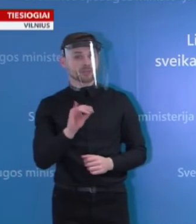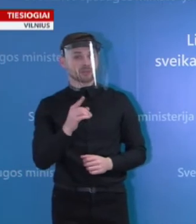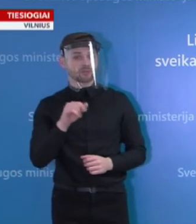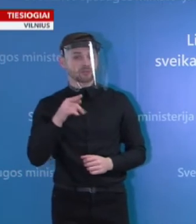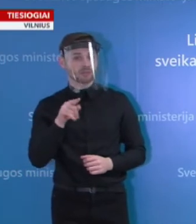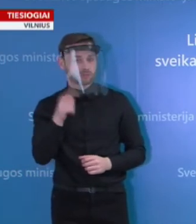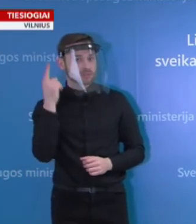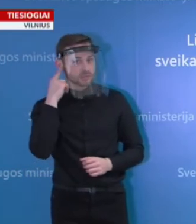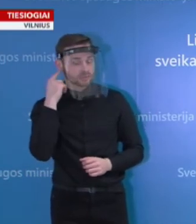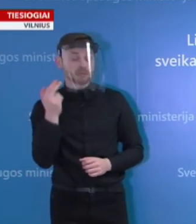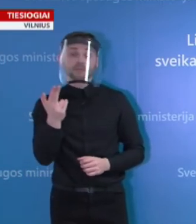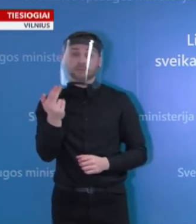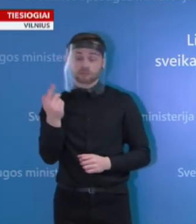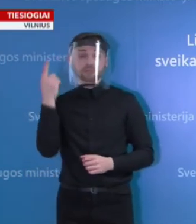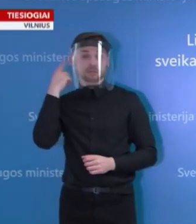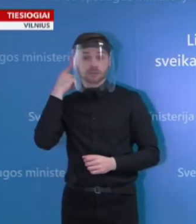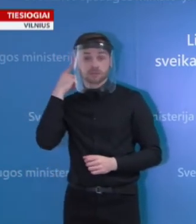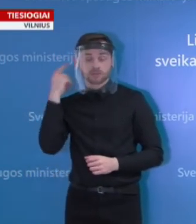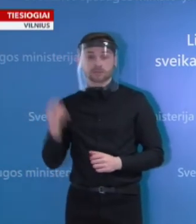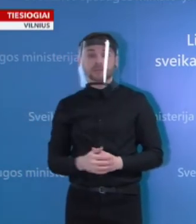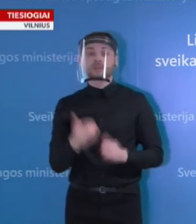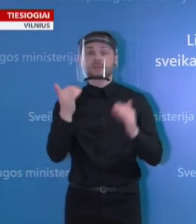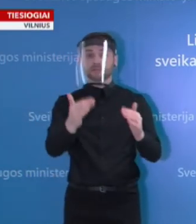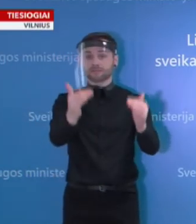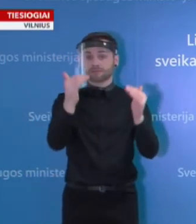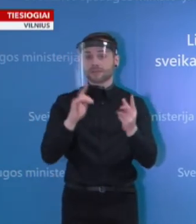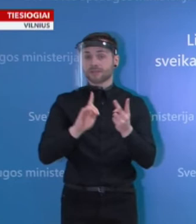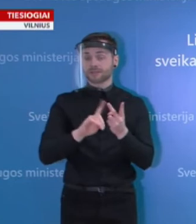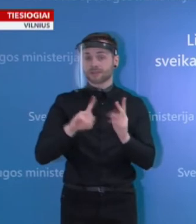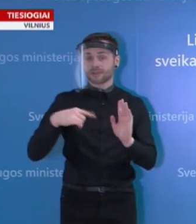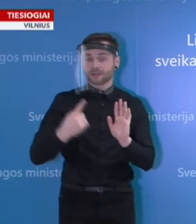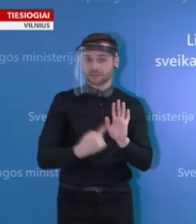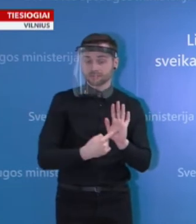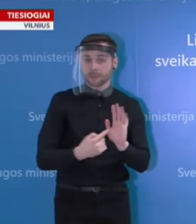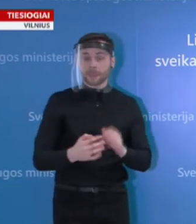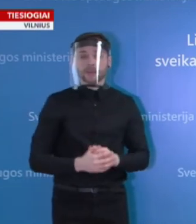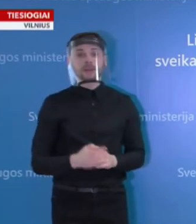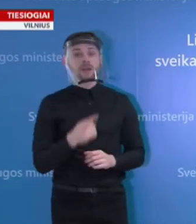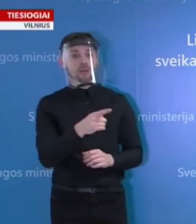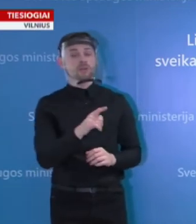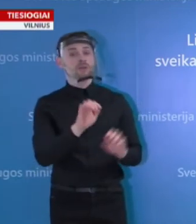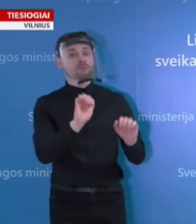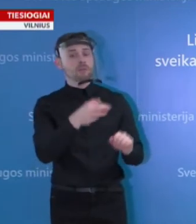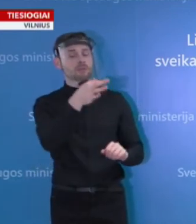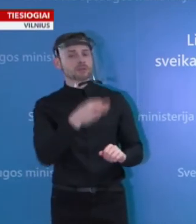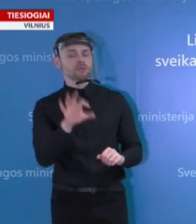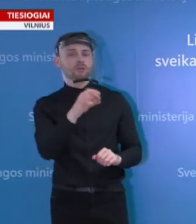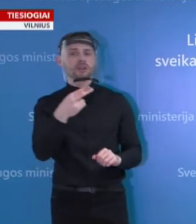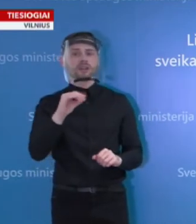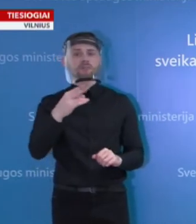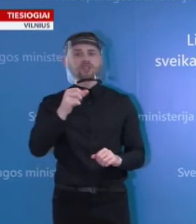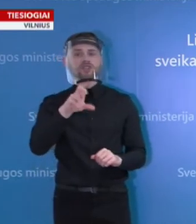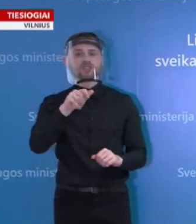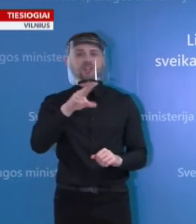Žiedūnė, girdite mus? Taip, girdžiu. Tai laukiam klausimą. Galiu skaityti, ar ne? Taip, laukiam. Sakykite, ar Nemenčinė situacija gali